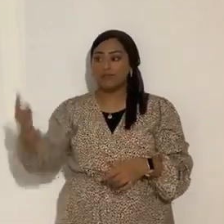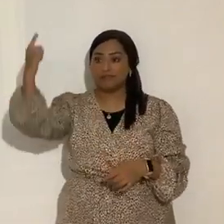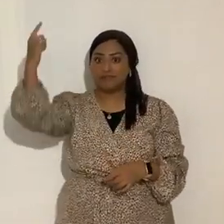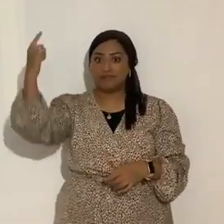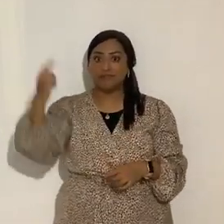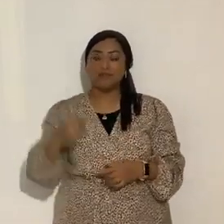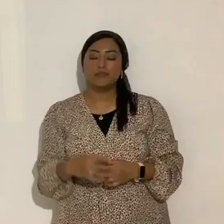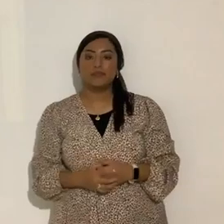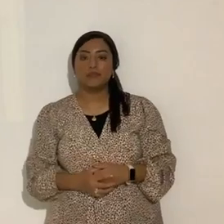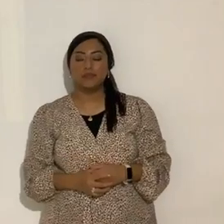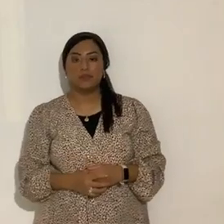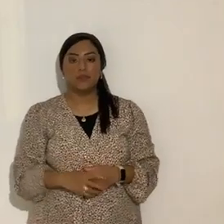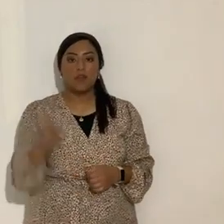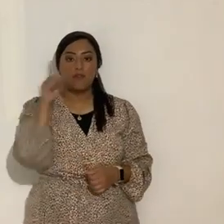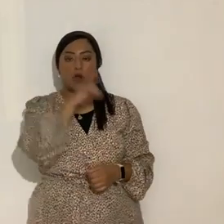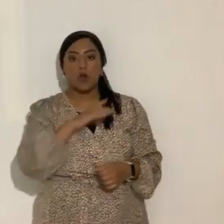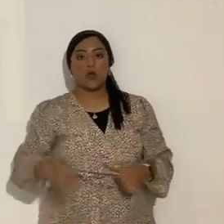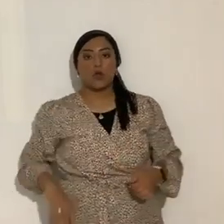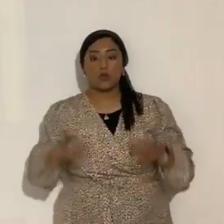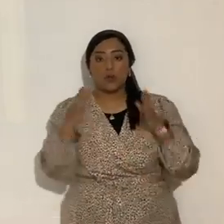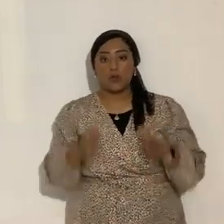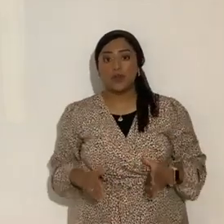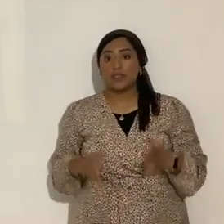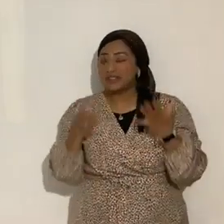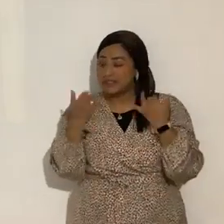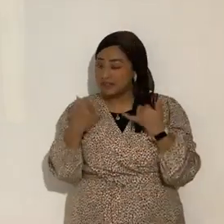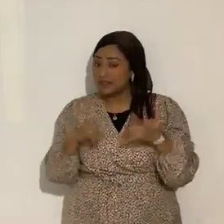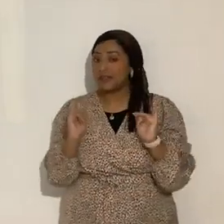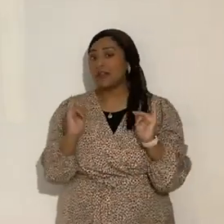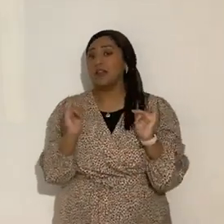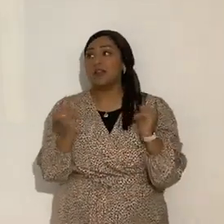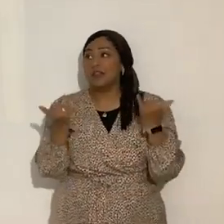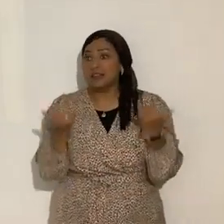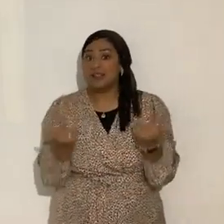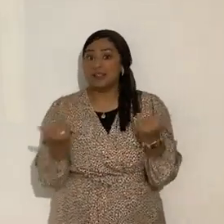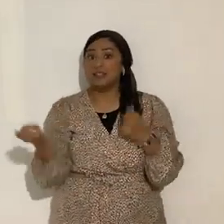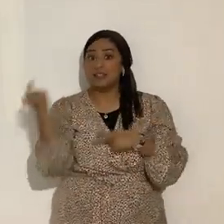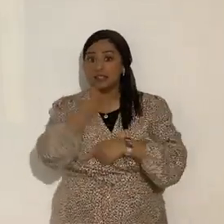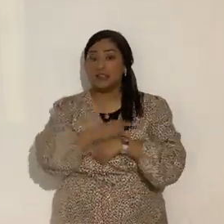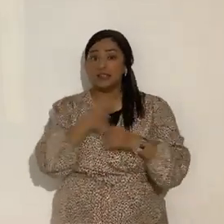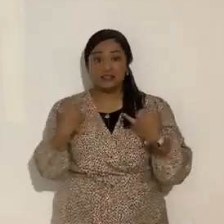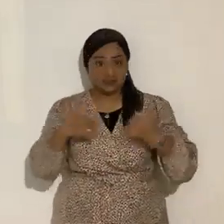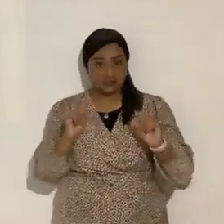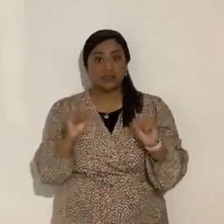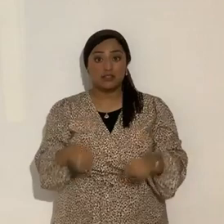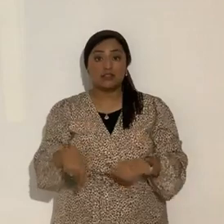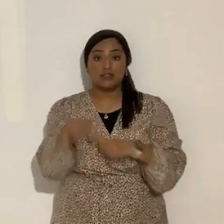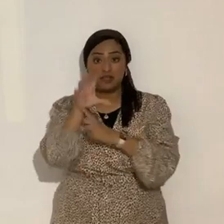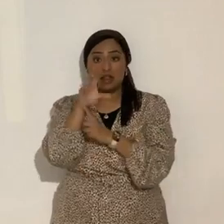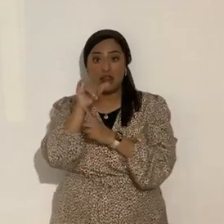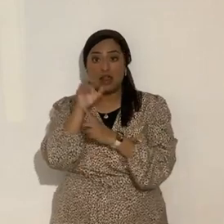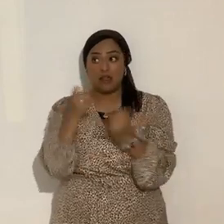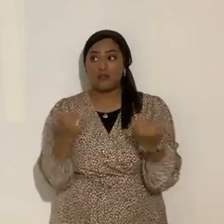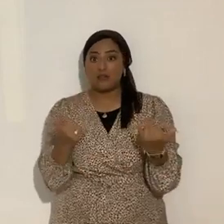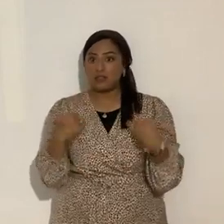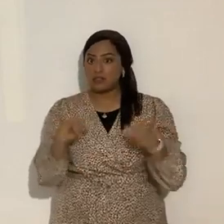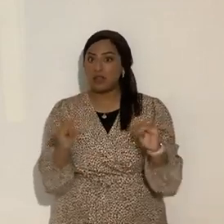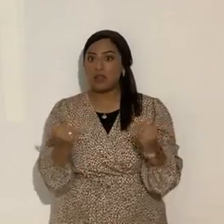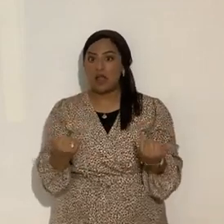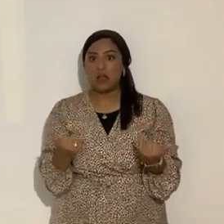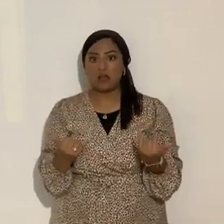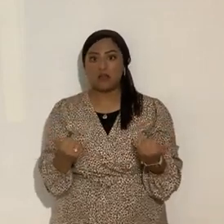el anticristo como tú lo conociste. Todavía, fíjese, a esta fecha podemos transmitir y decir estas cosas.